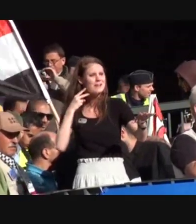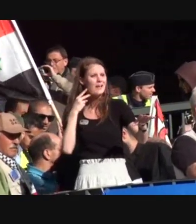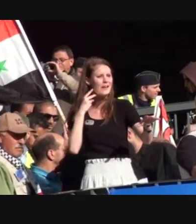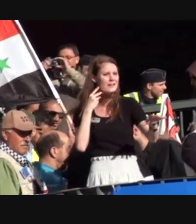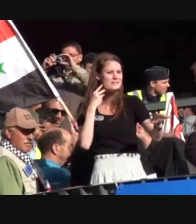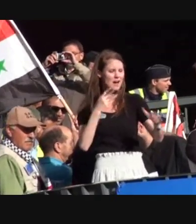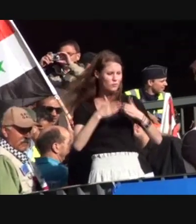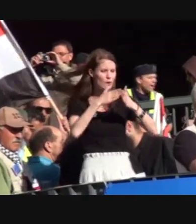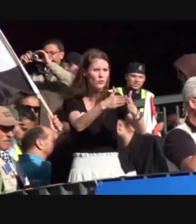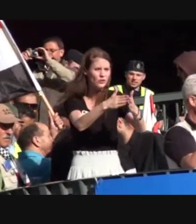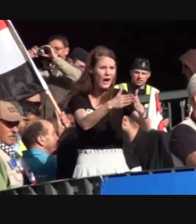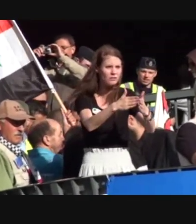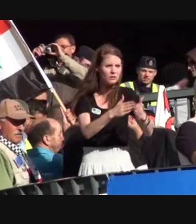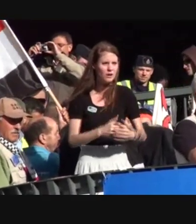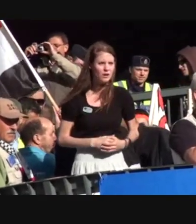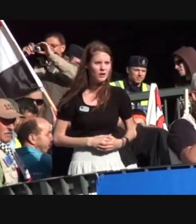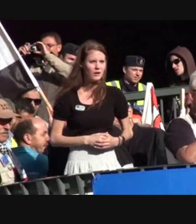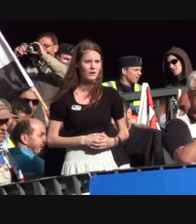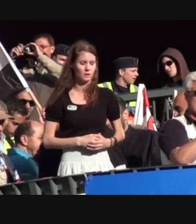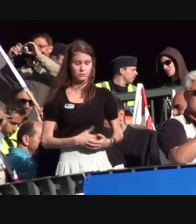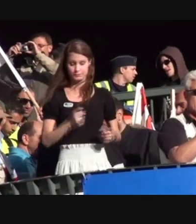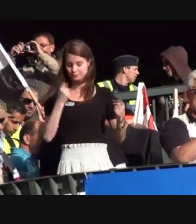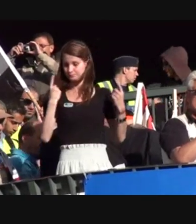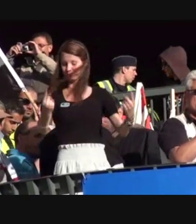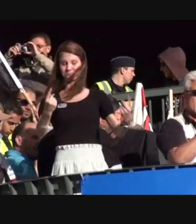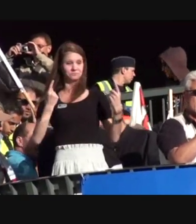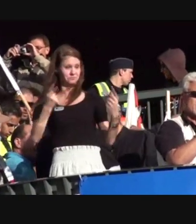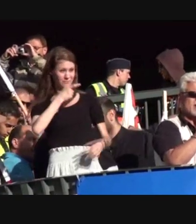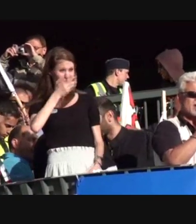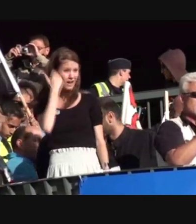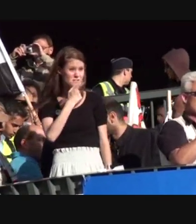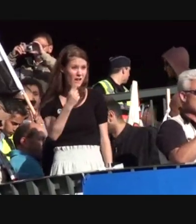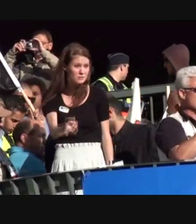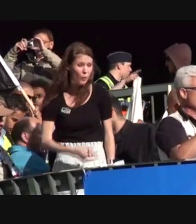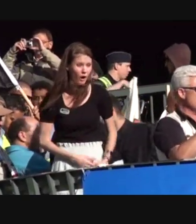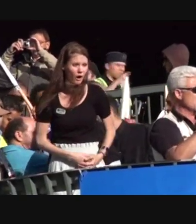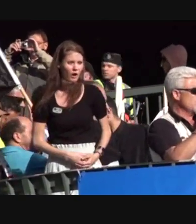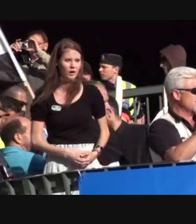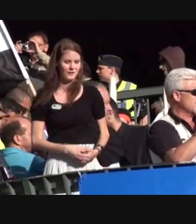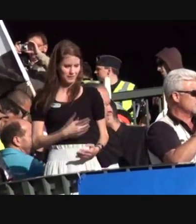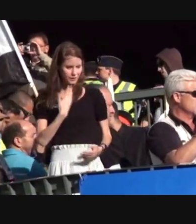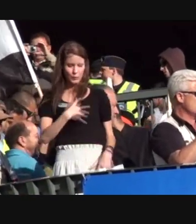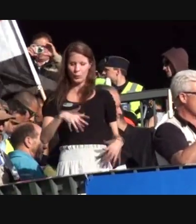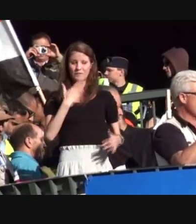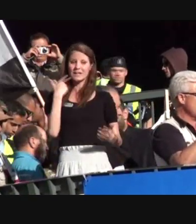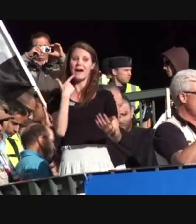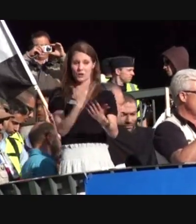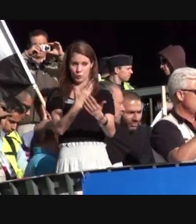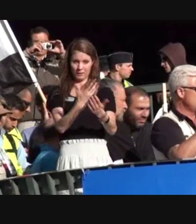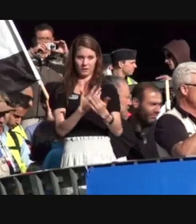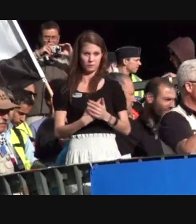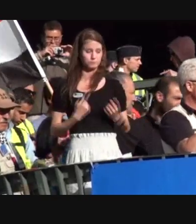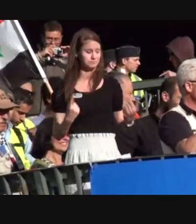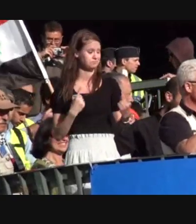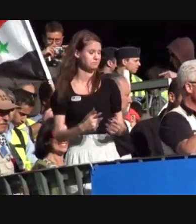israeliska flottan. Häpnadsväckande påståenden. Vilken argumentation!